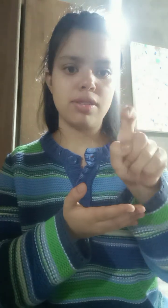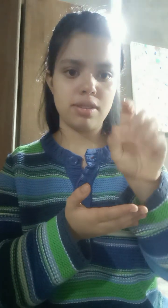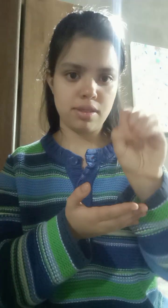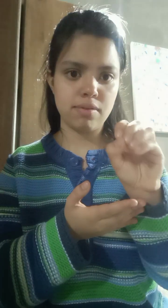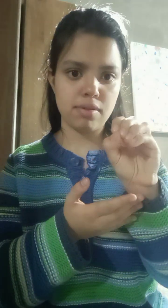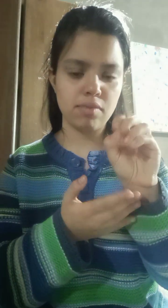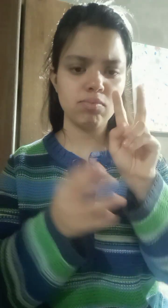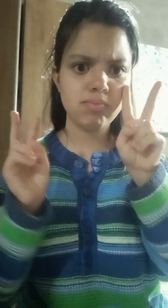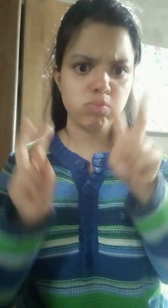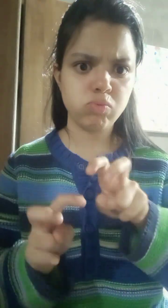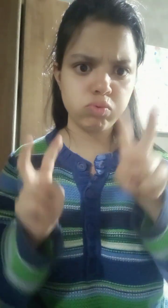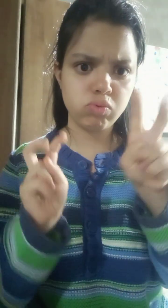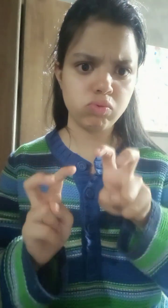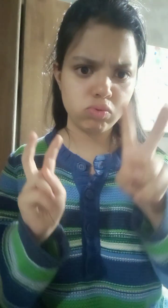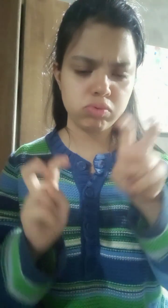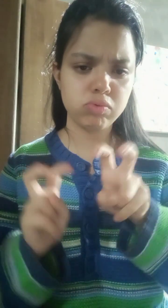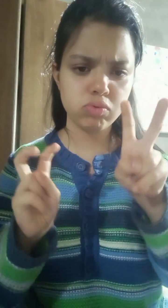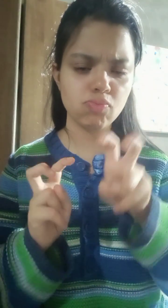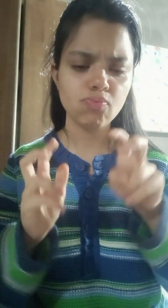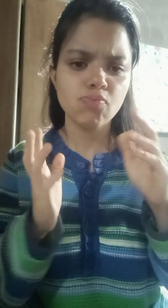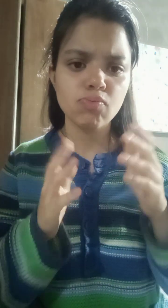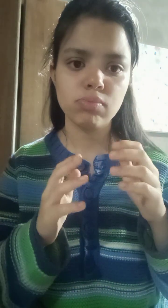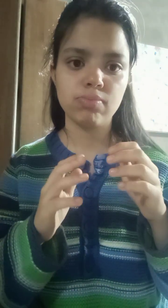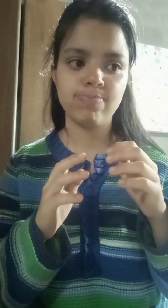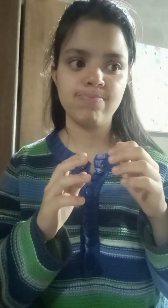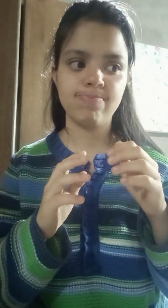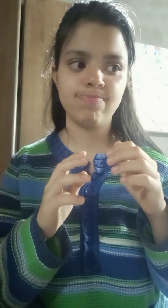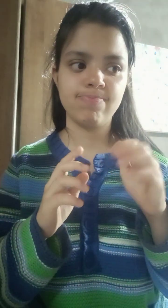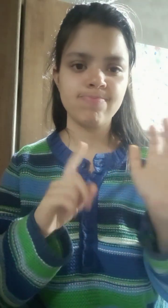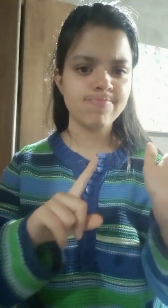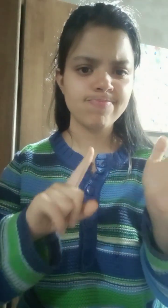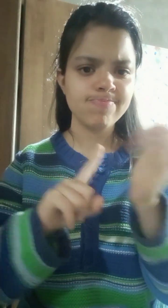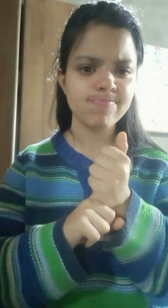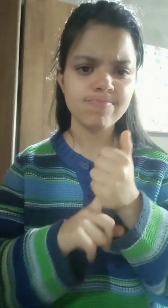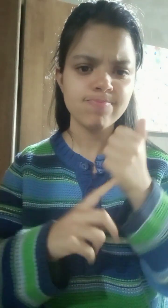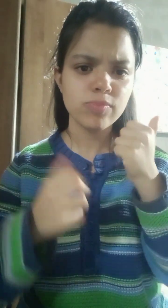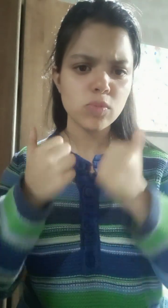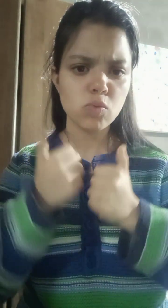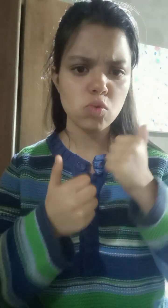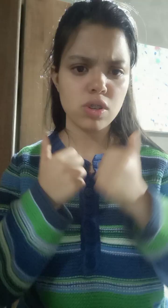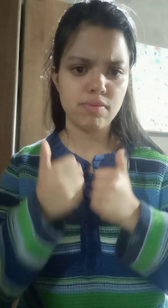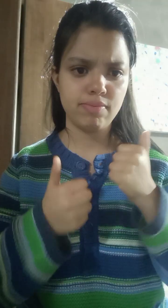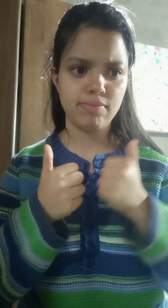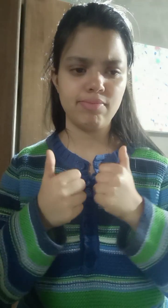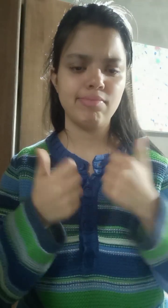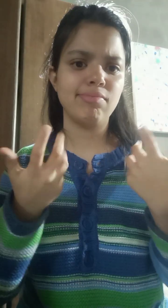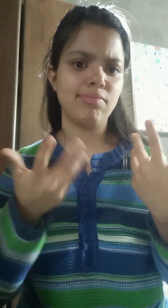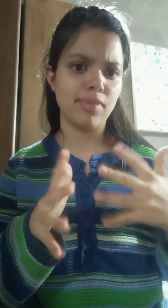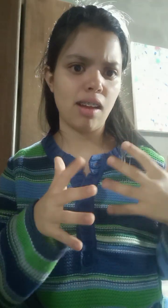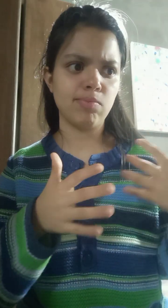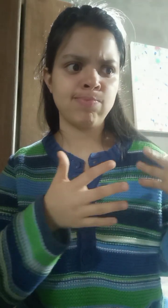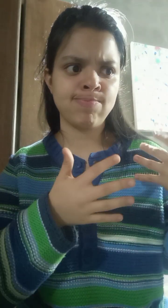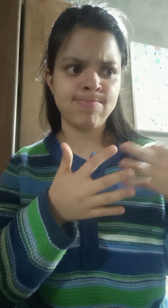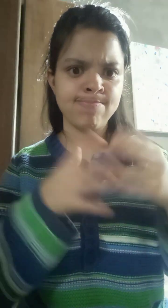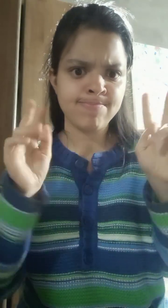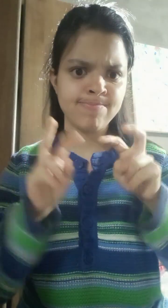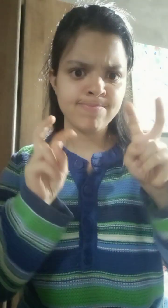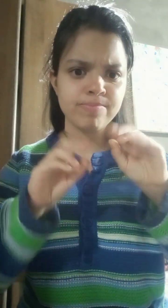presenta un panorama diferente. Hoy está claro que las lenguas de señas son completamente